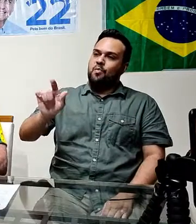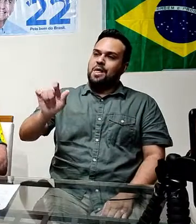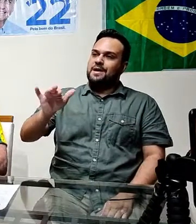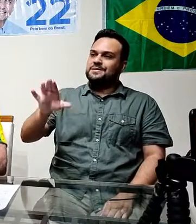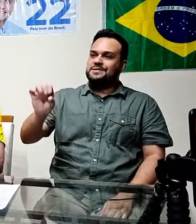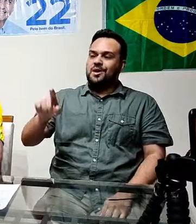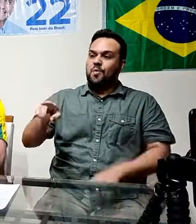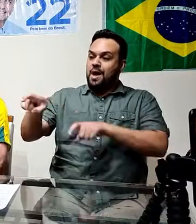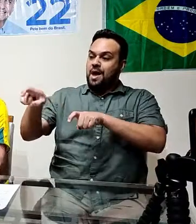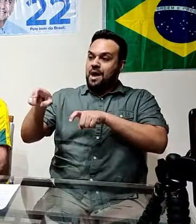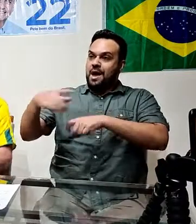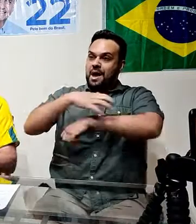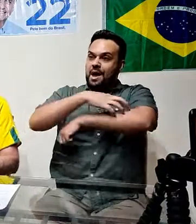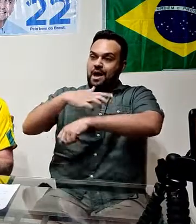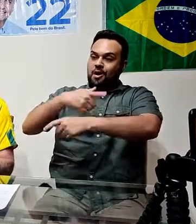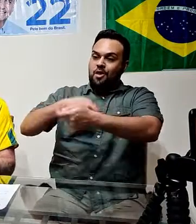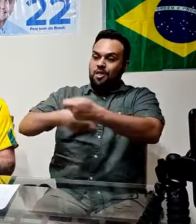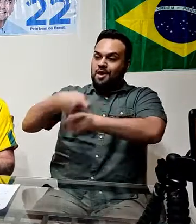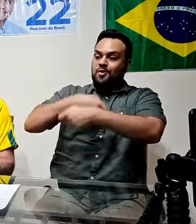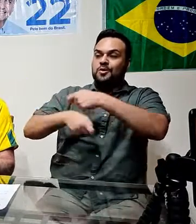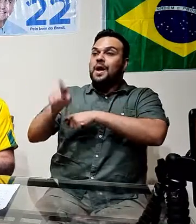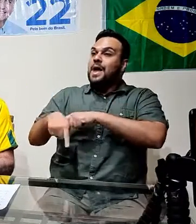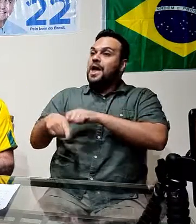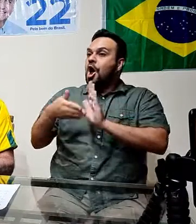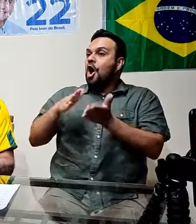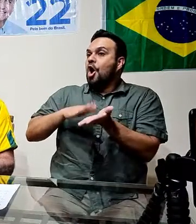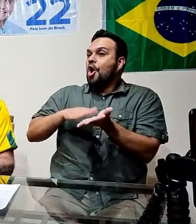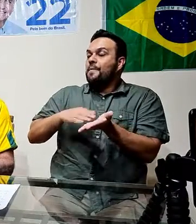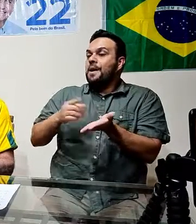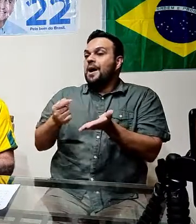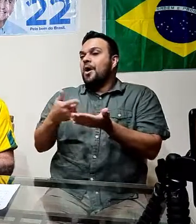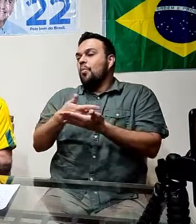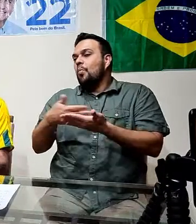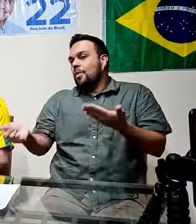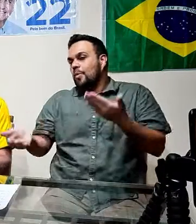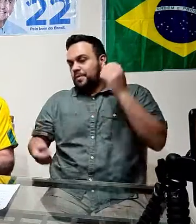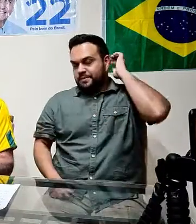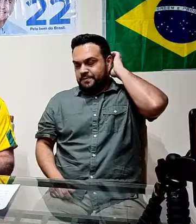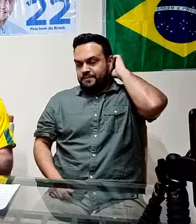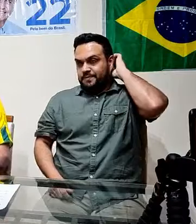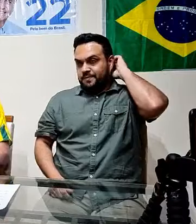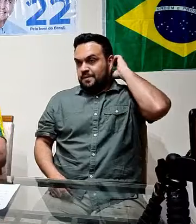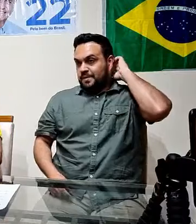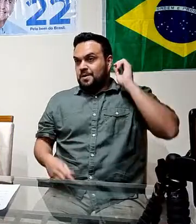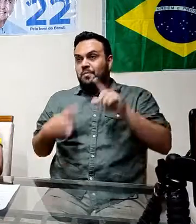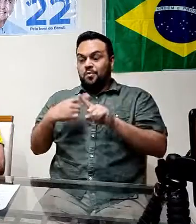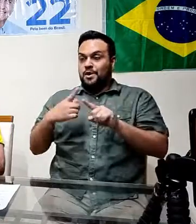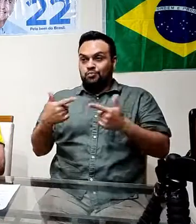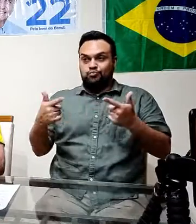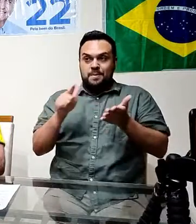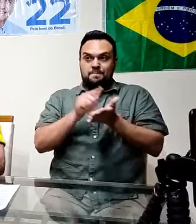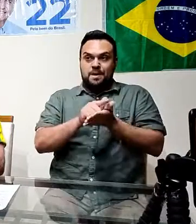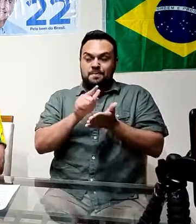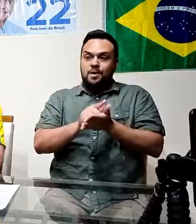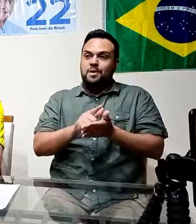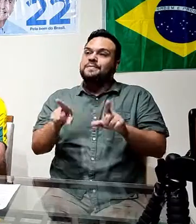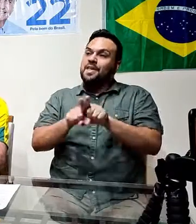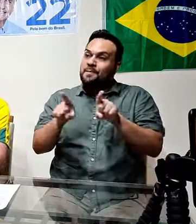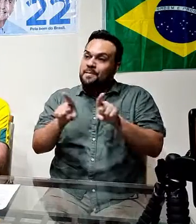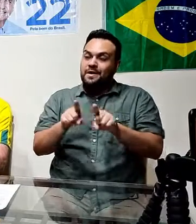coisa. O que ele vinha falando? E, obviamente, como ele não tem plano, não está no papel. Regular a